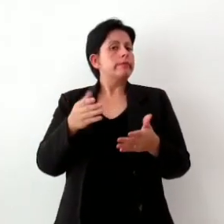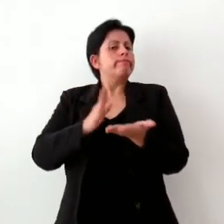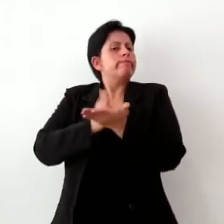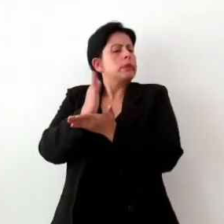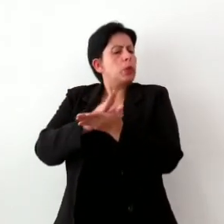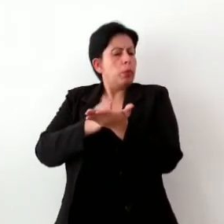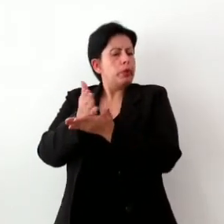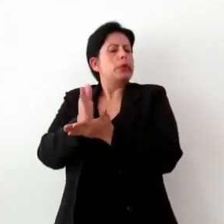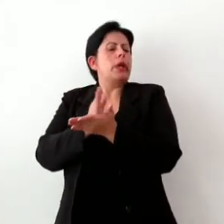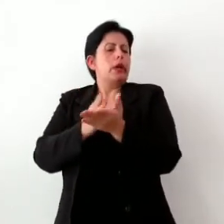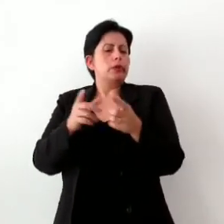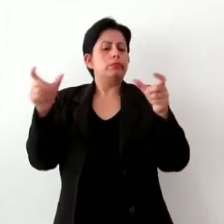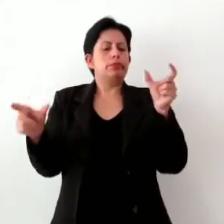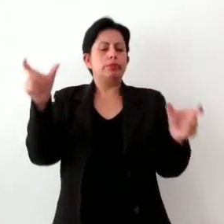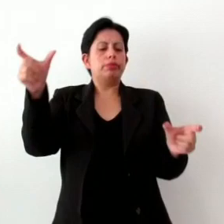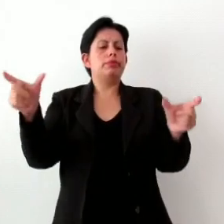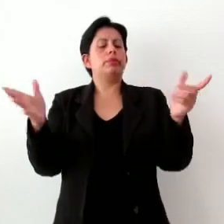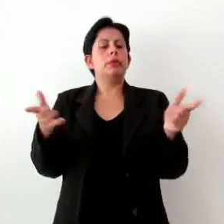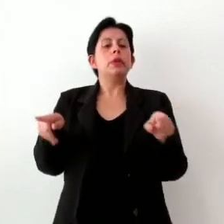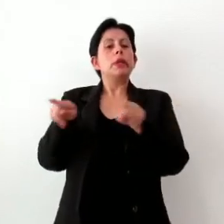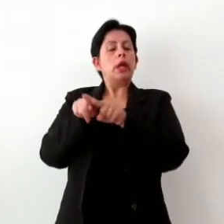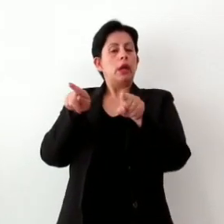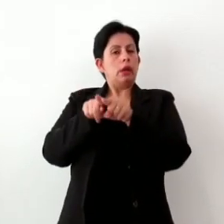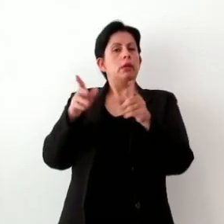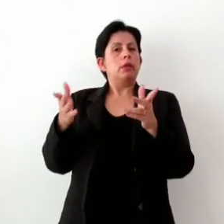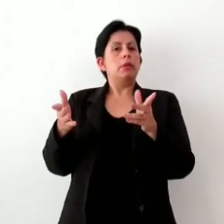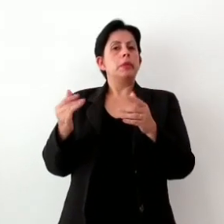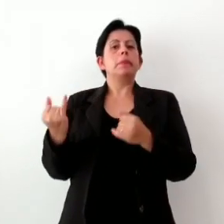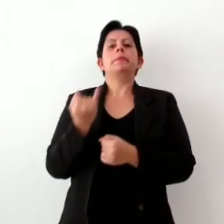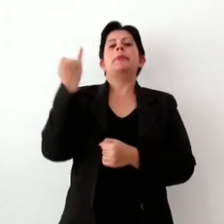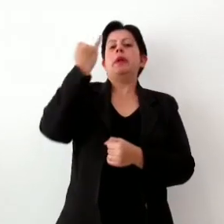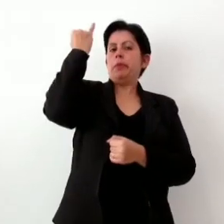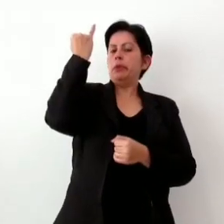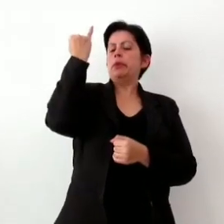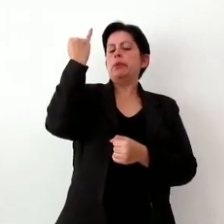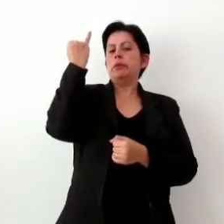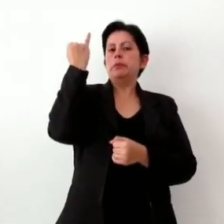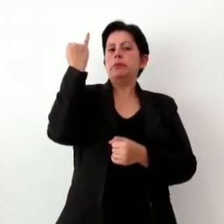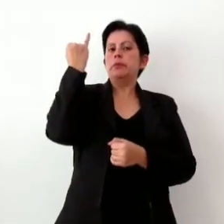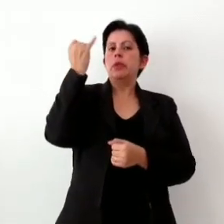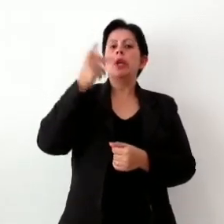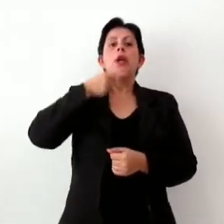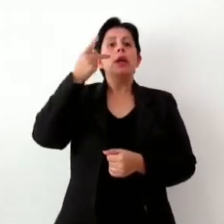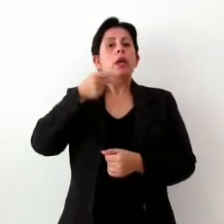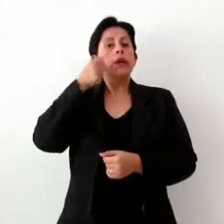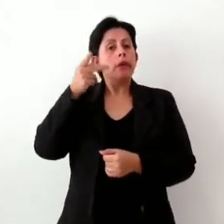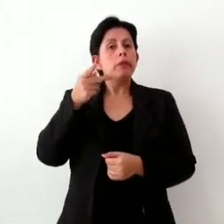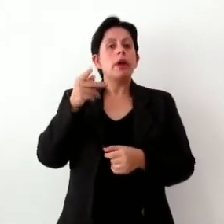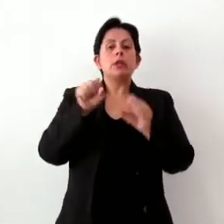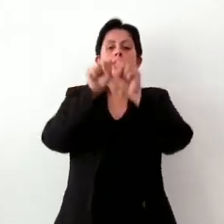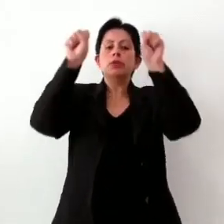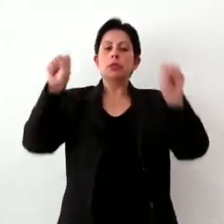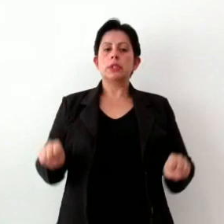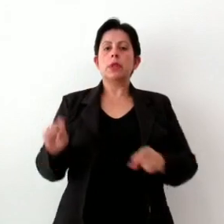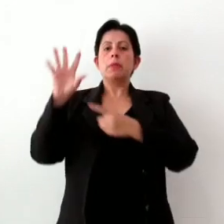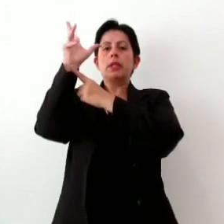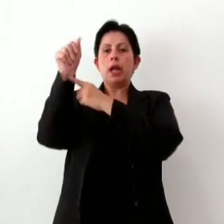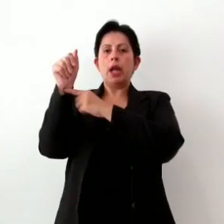inquietado, né, o grande público, mas que também é importante, que também dizem respeito ao próprio sistema da arte como um